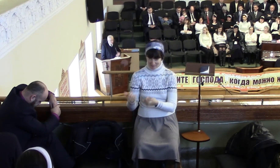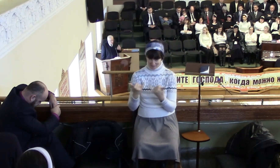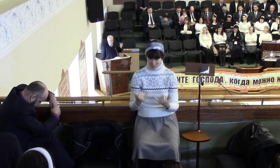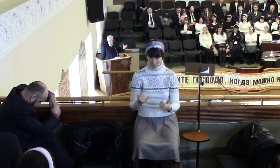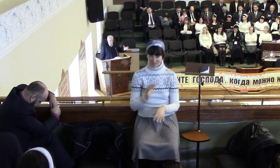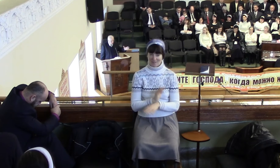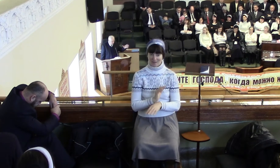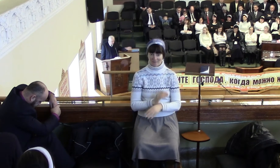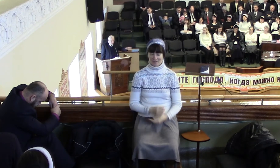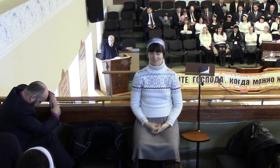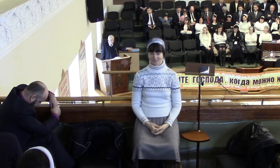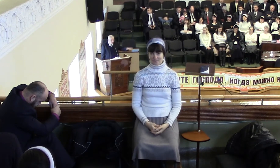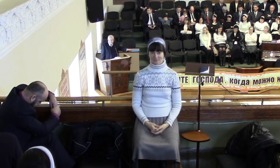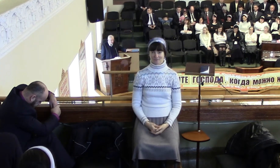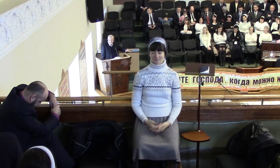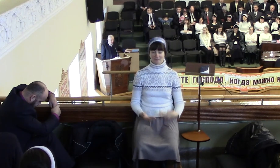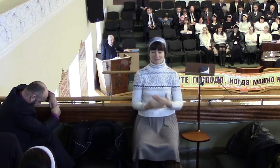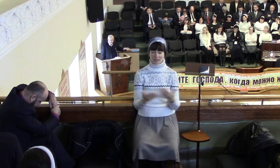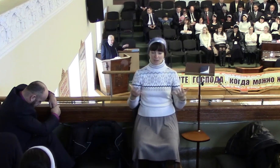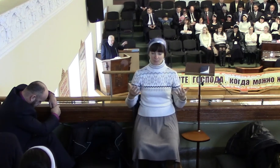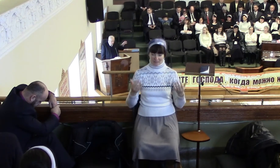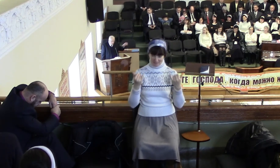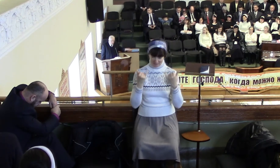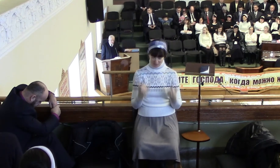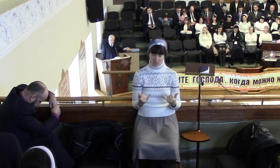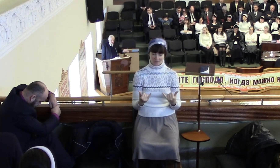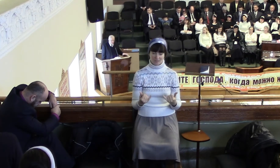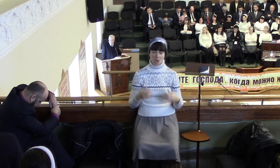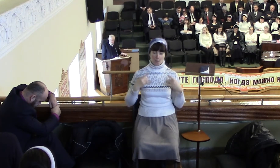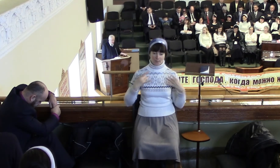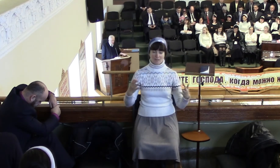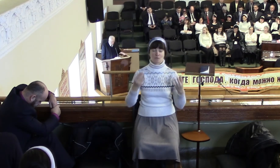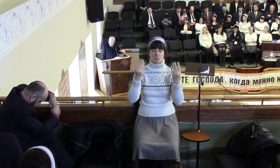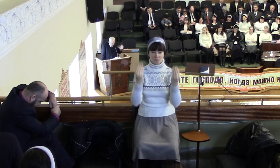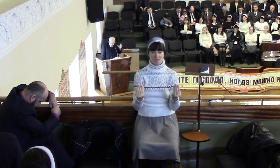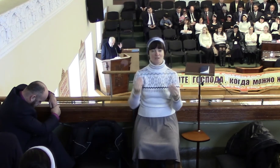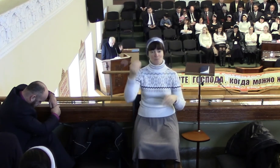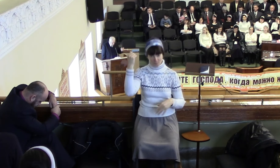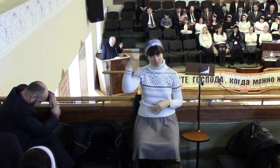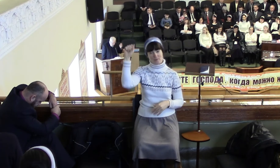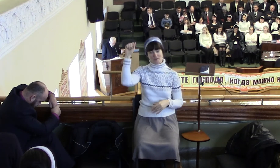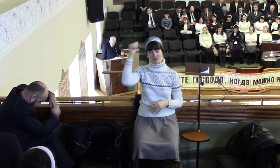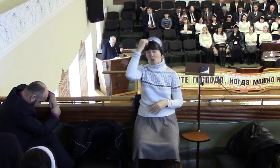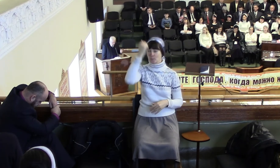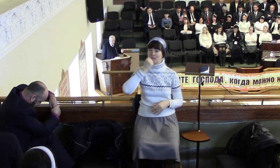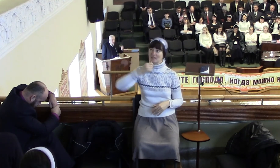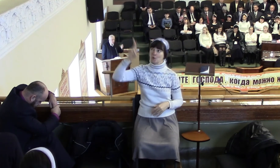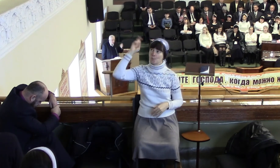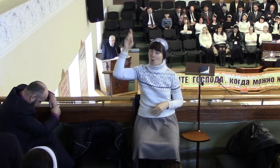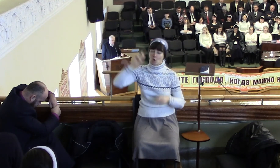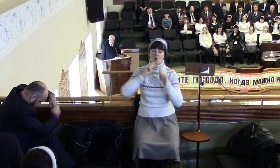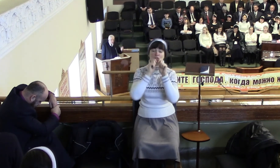Мы празднуем День Победы. Это День Победы, братья и сестры. Благодарение Богу, даровавшему